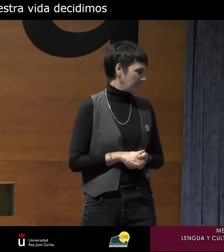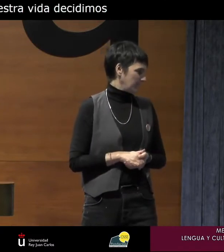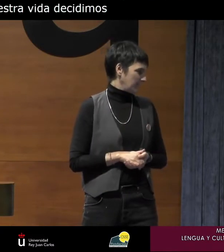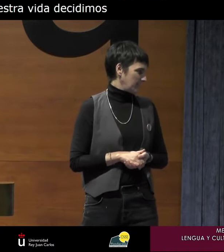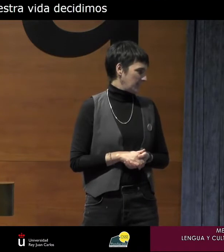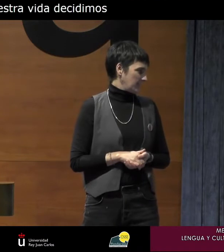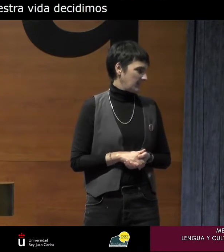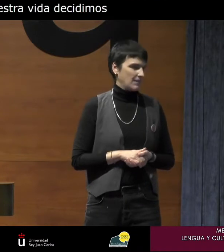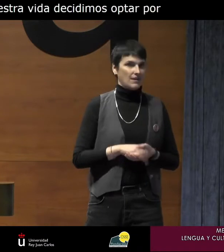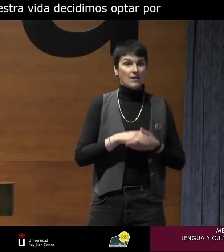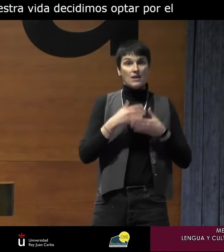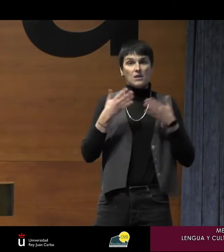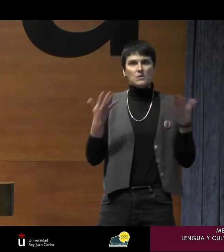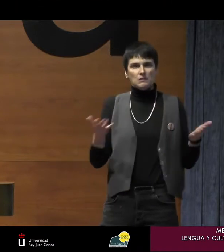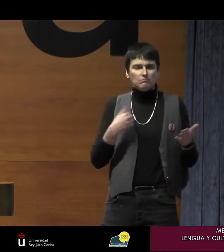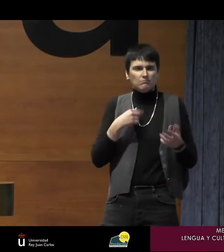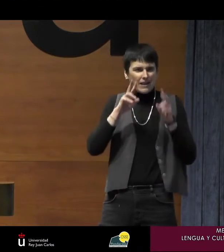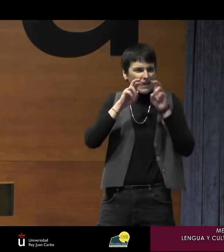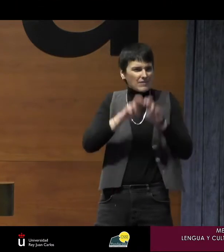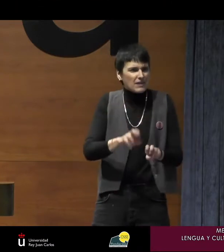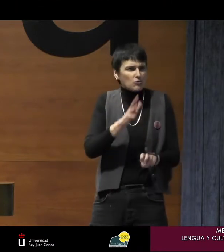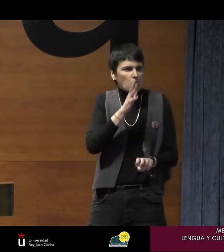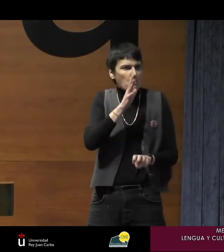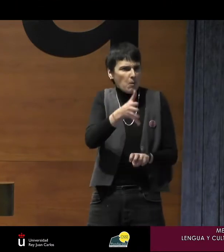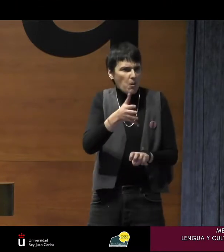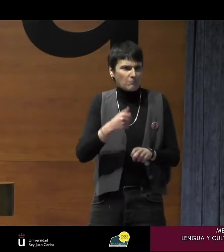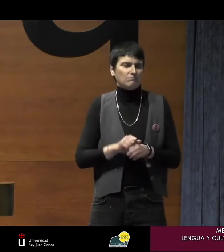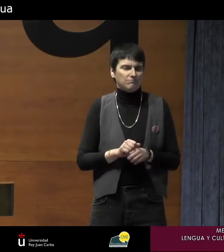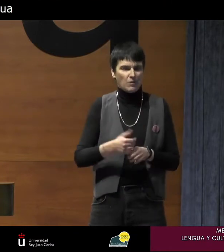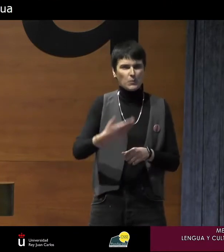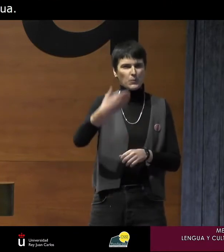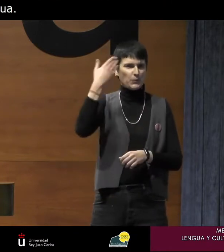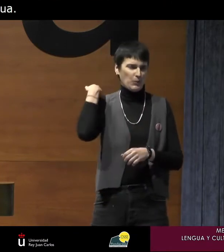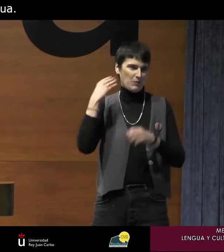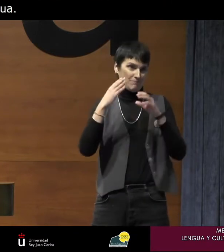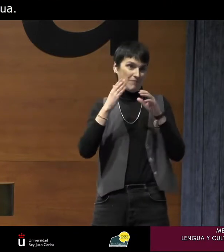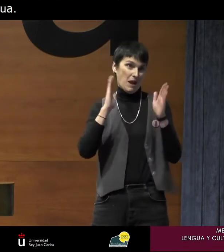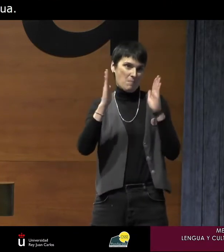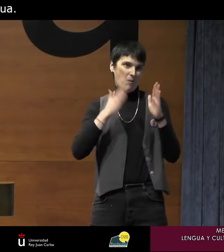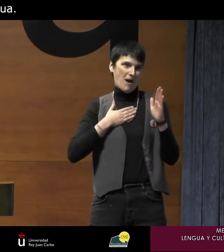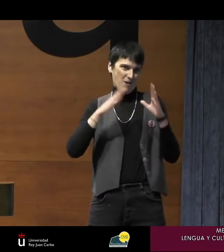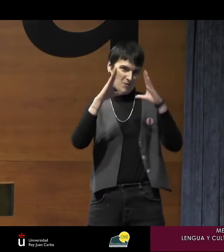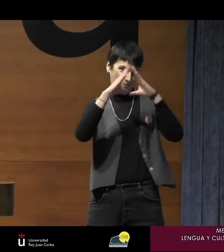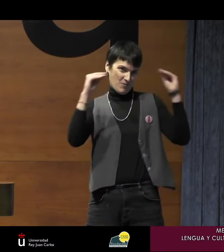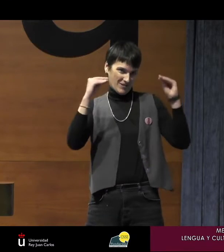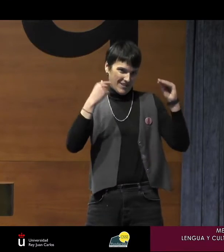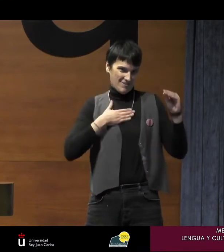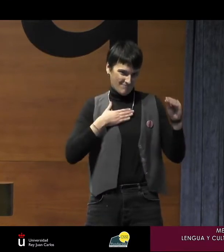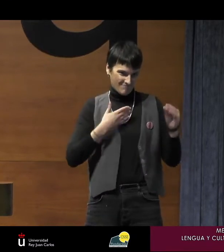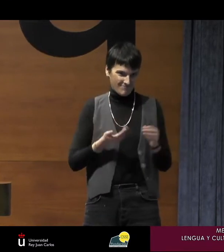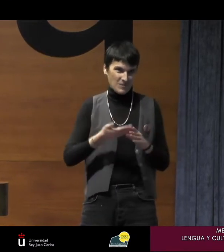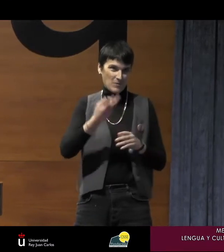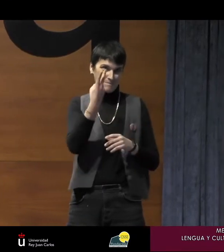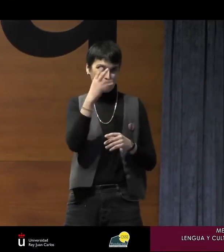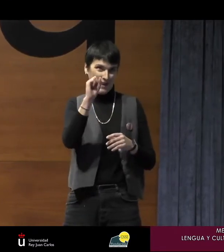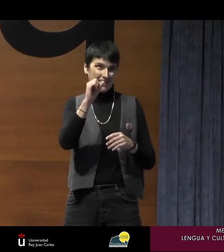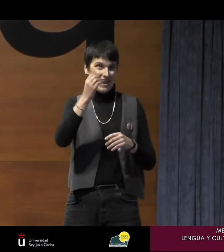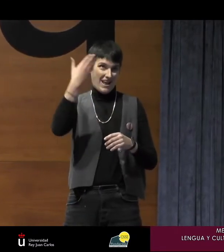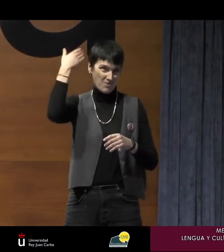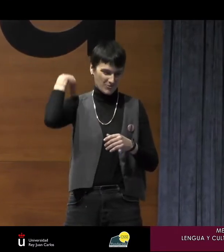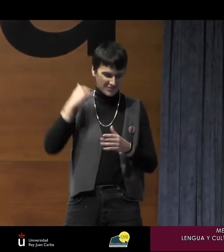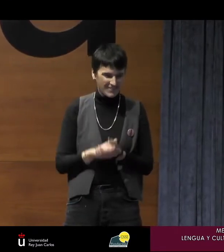aprendizaje formal de esta lengua. Mi investigación surge porque justo en